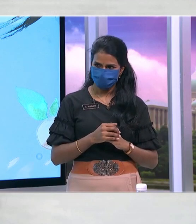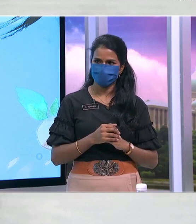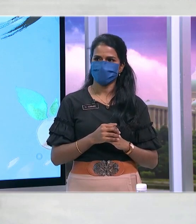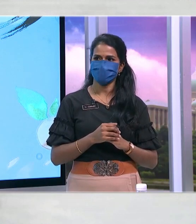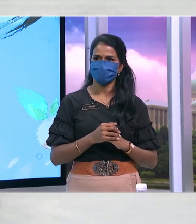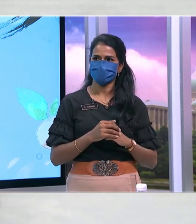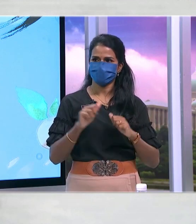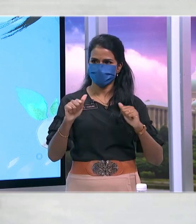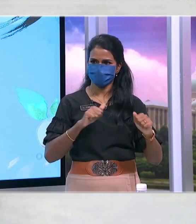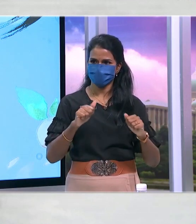Melakukan aktiviti